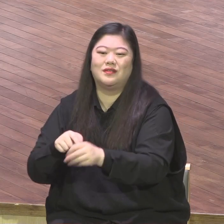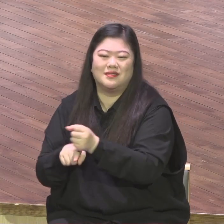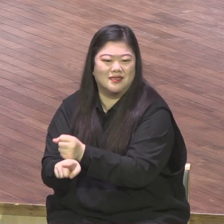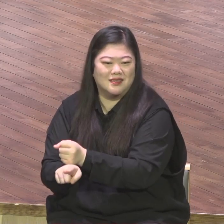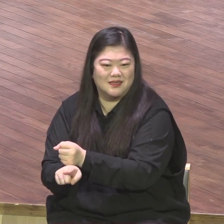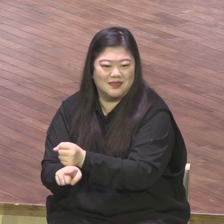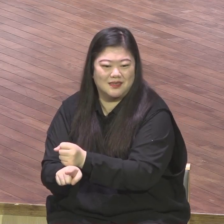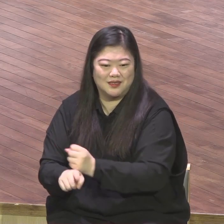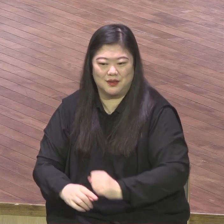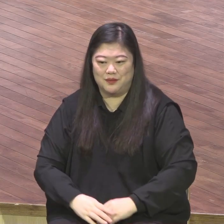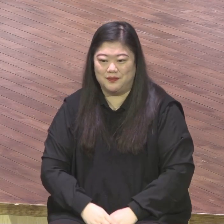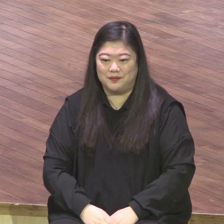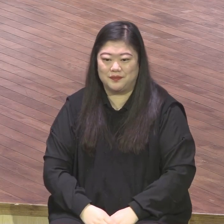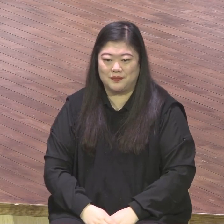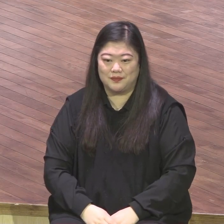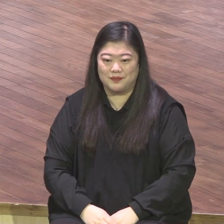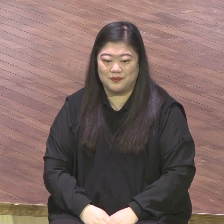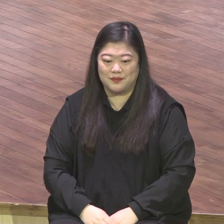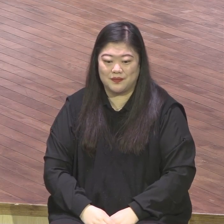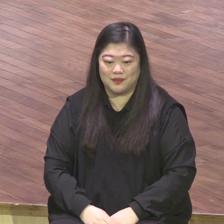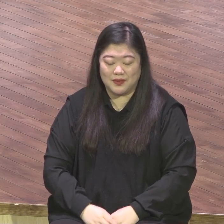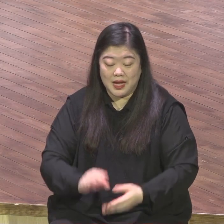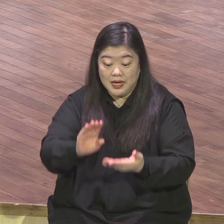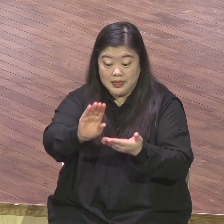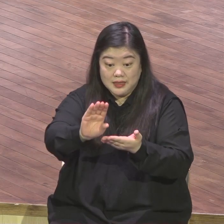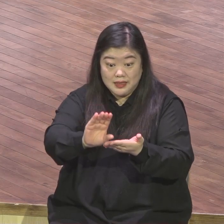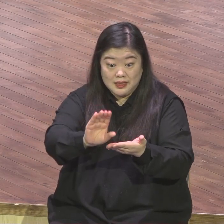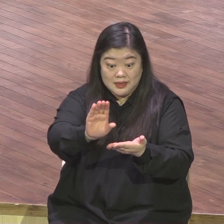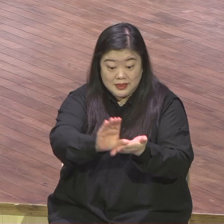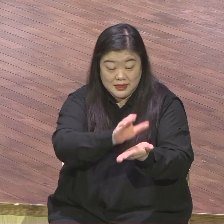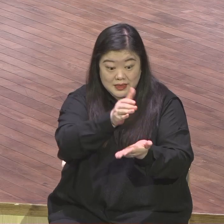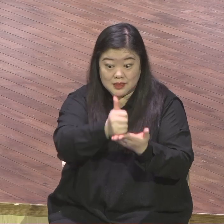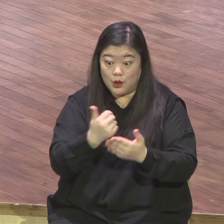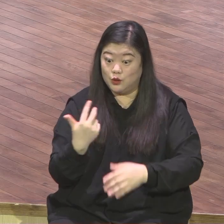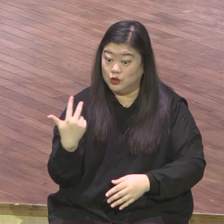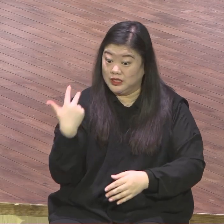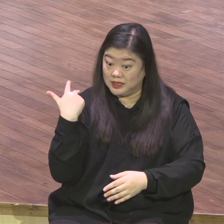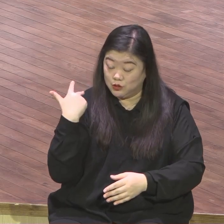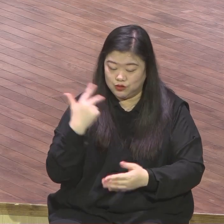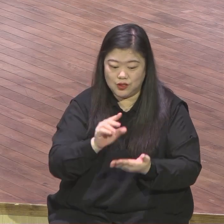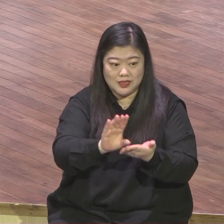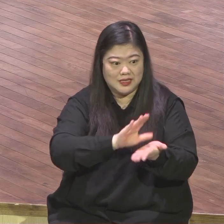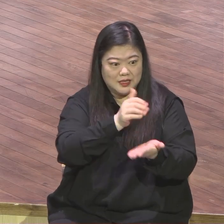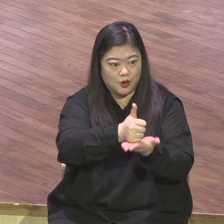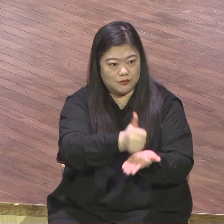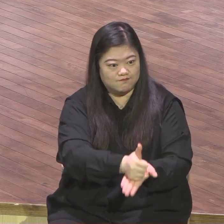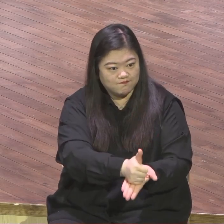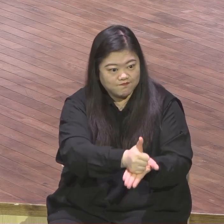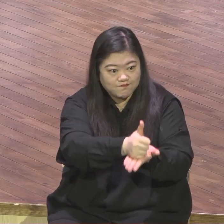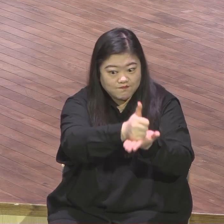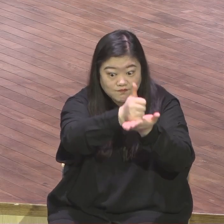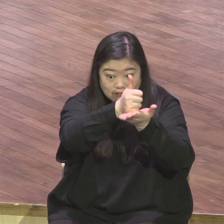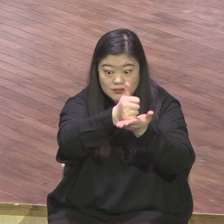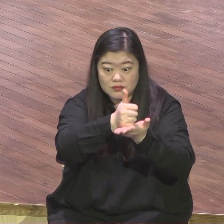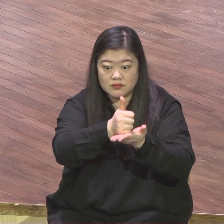성도들에게 그리스도를 존귀케 하는 삶을 살아라 라고 이렇게 권면했습니다.